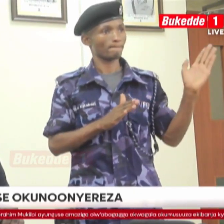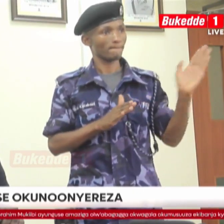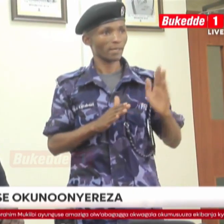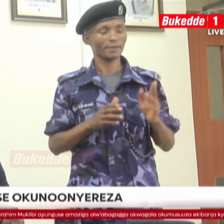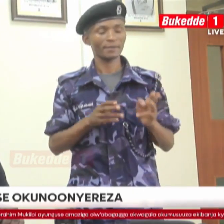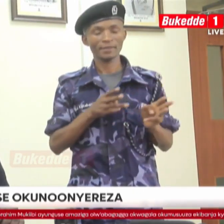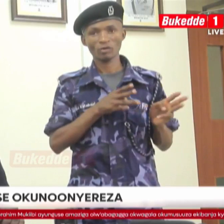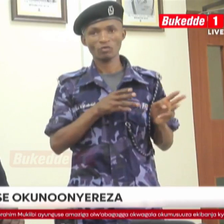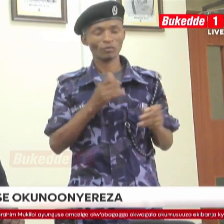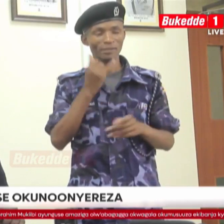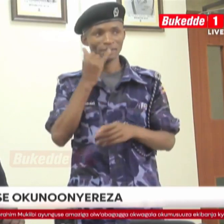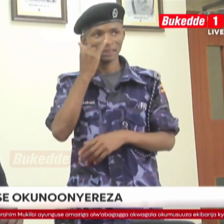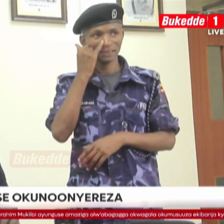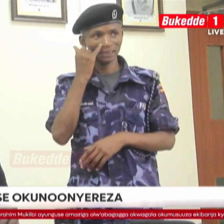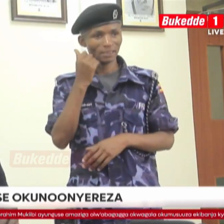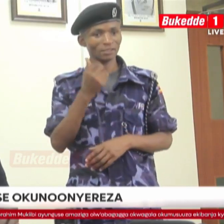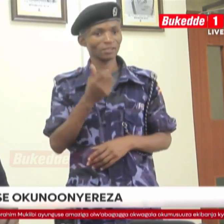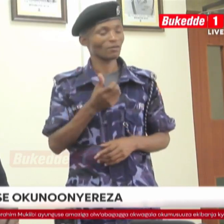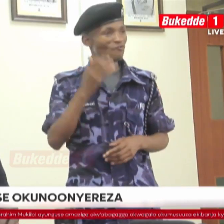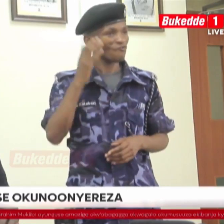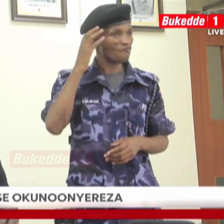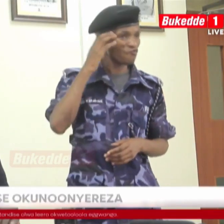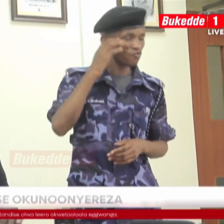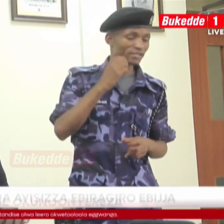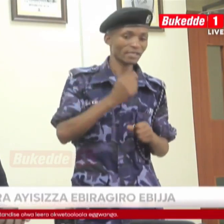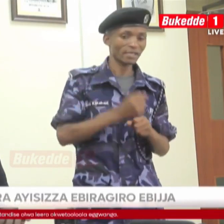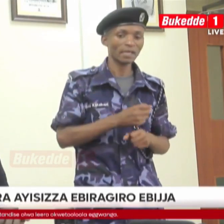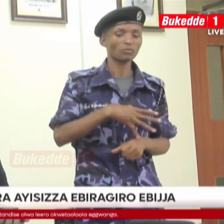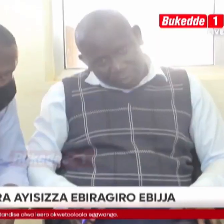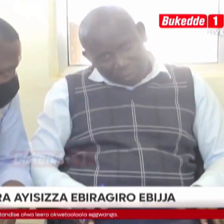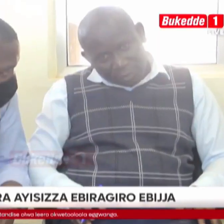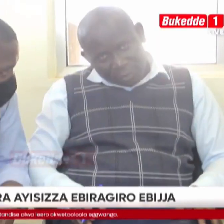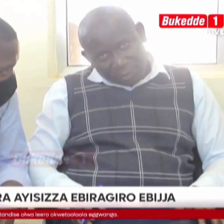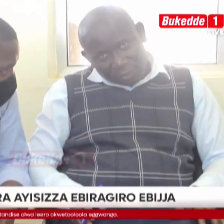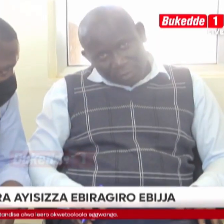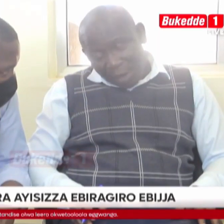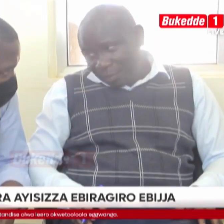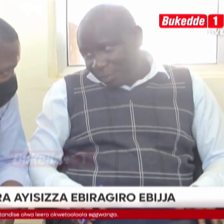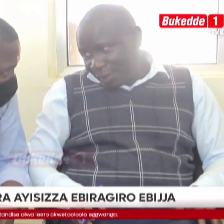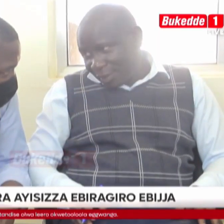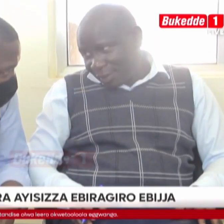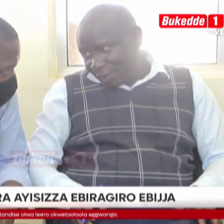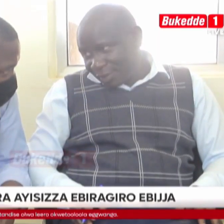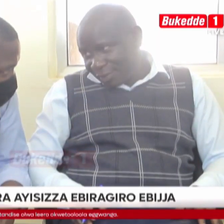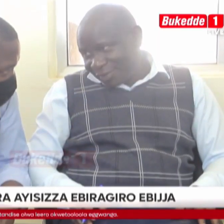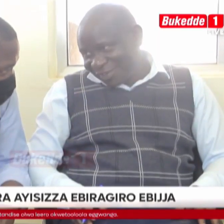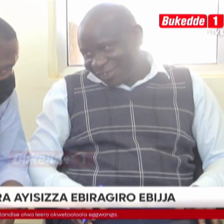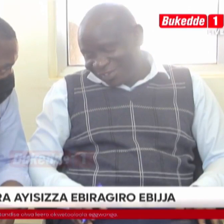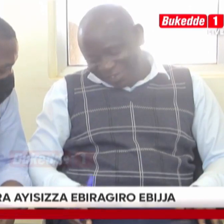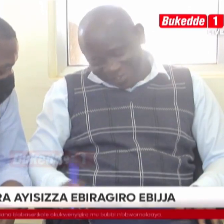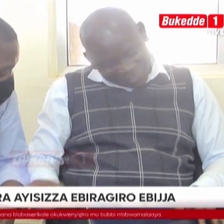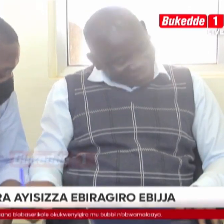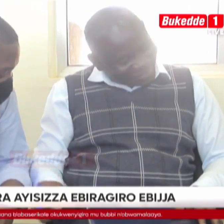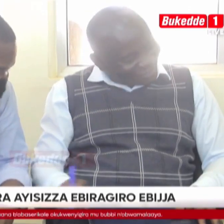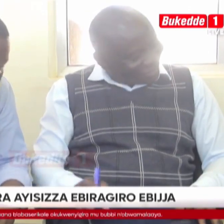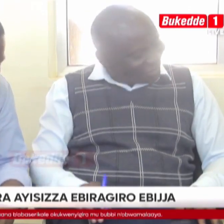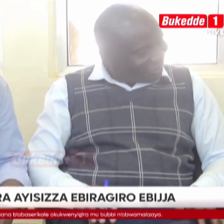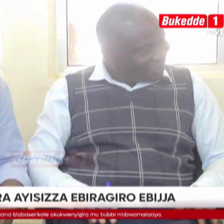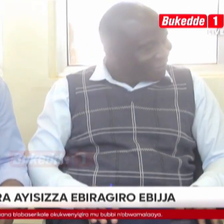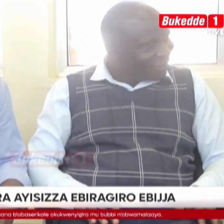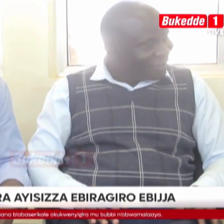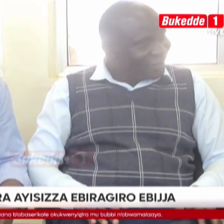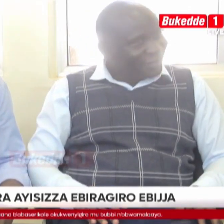mu ngeri y'obukambwe n'amufulumya mu kibiina. Enanga isa abayizi bonna naddala ab'obuwala